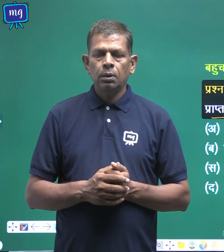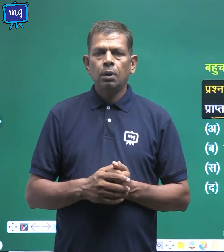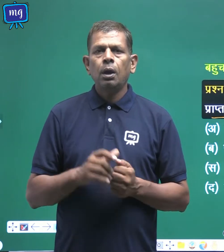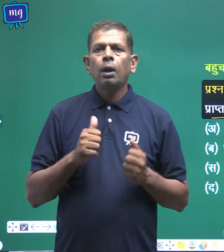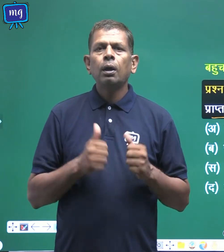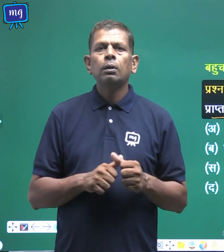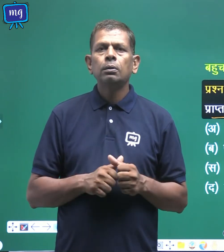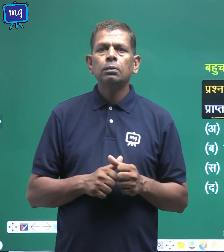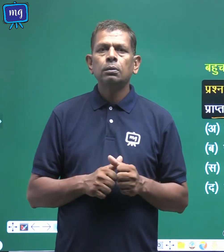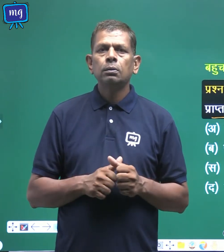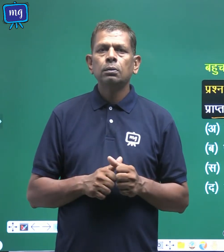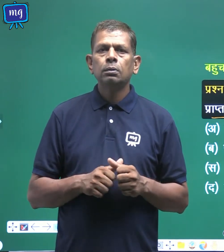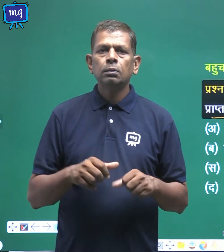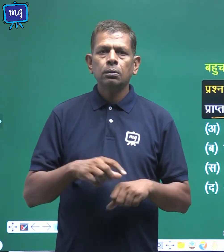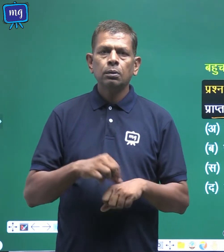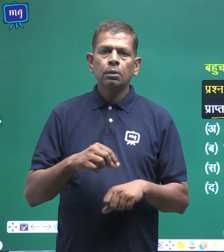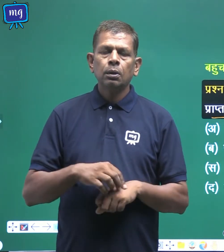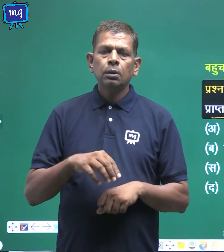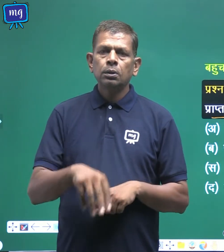विकल्प अ, जमीन से,